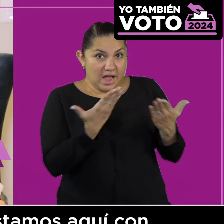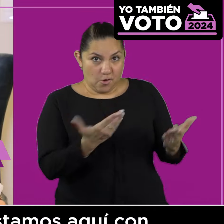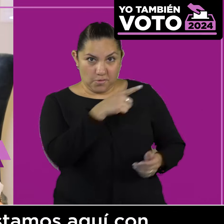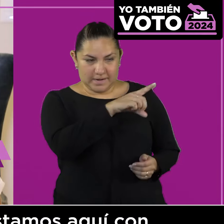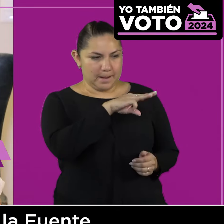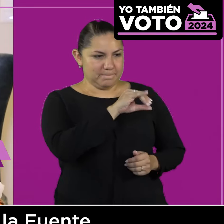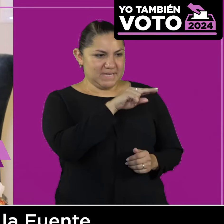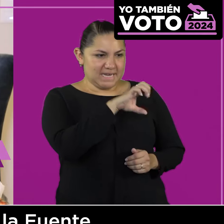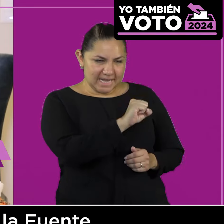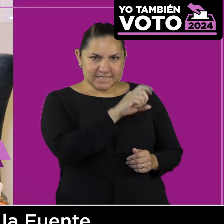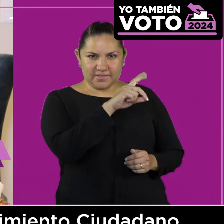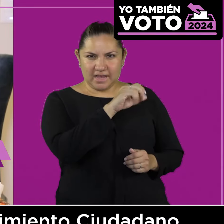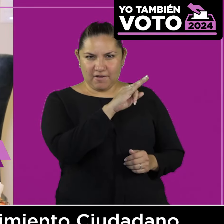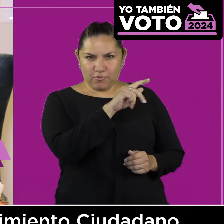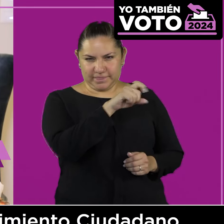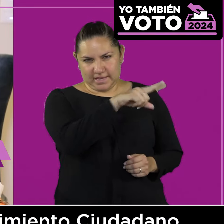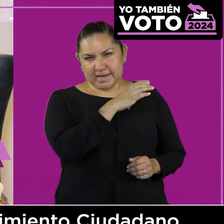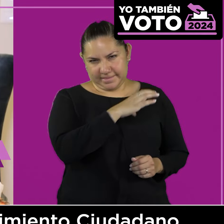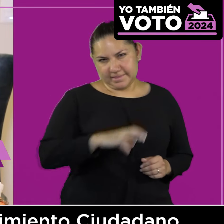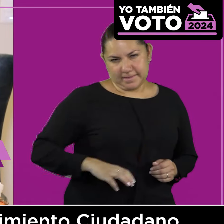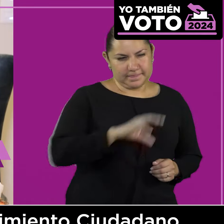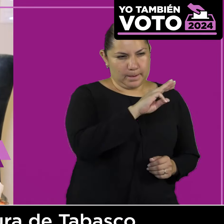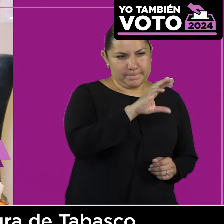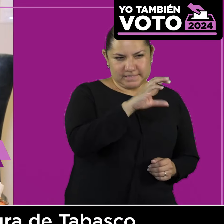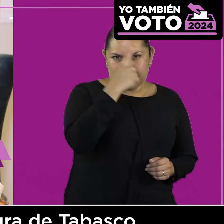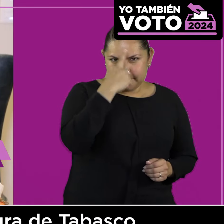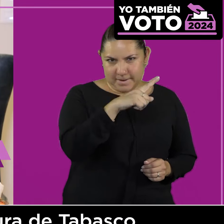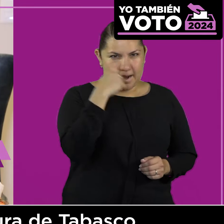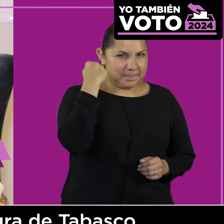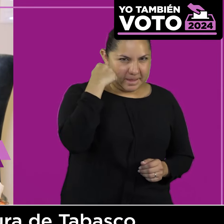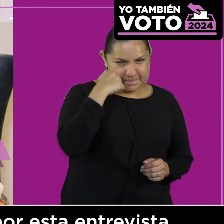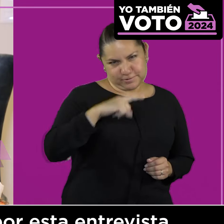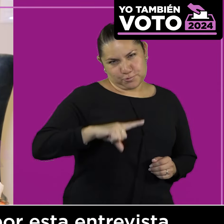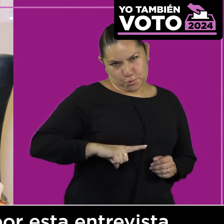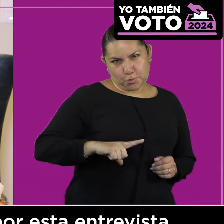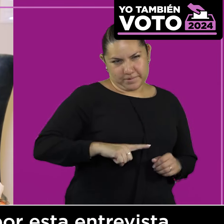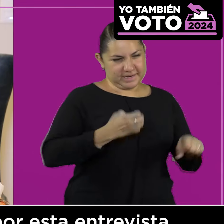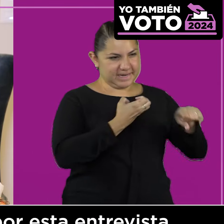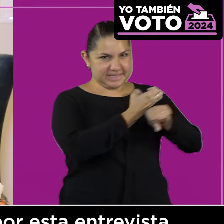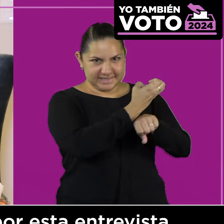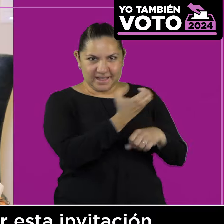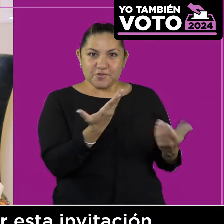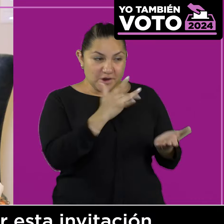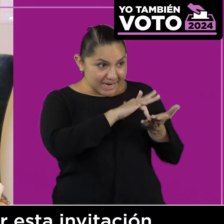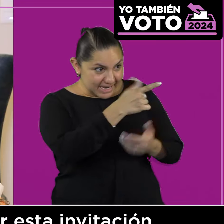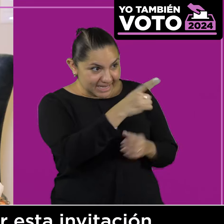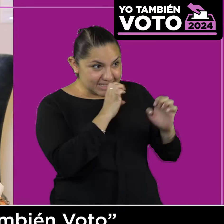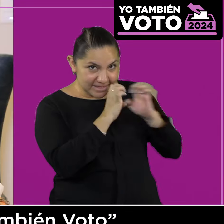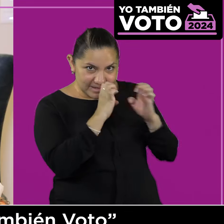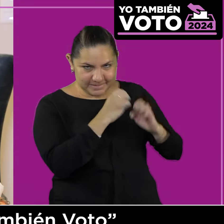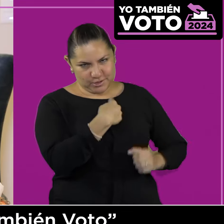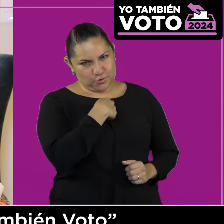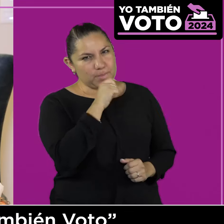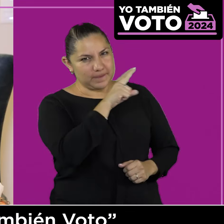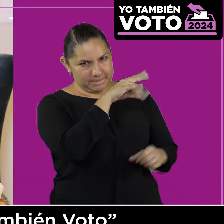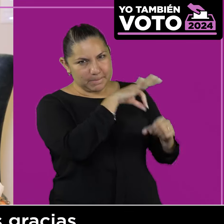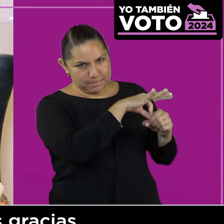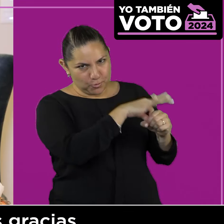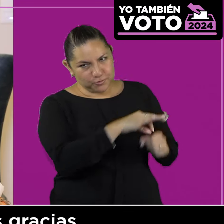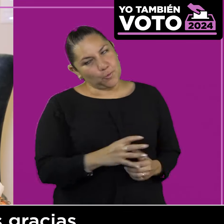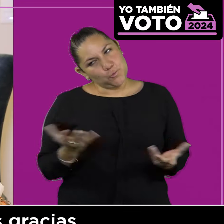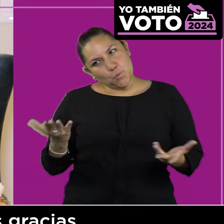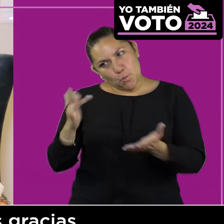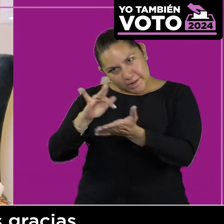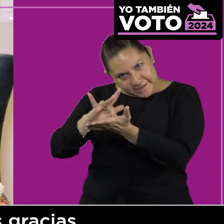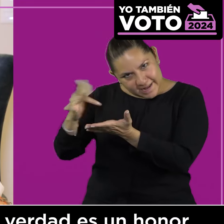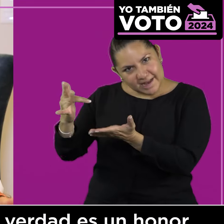Bueno pues estamos aquí con Mines de la Fuente candidata de movimiento ciudadano a la gobernatura de Tabasco Muchas gracias por esta entrevista yo tambén vot